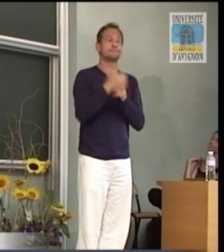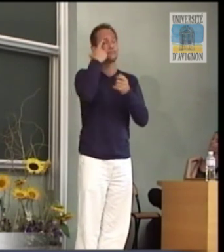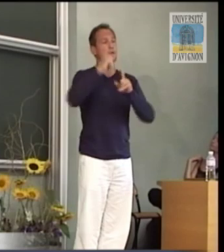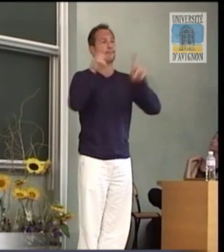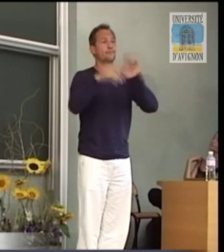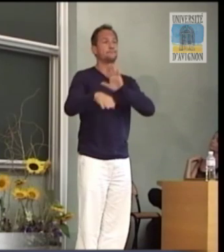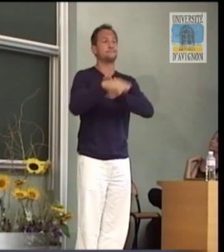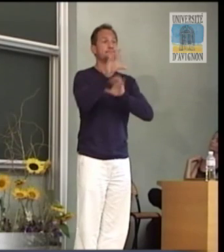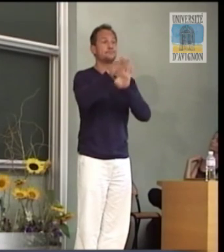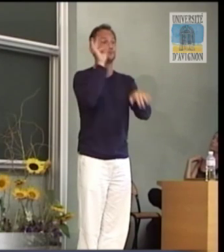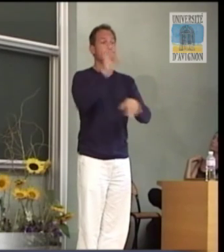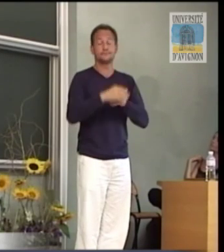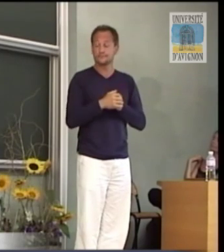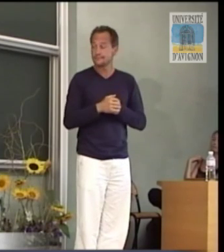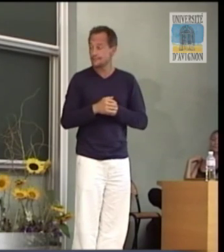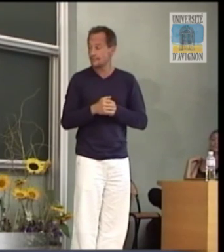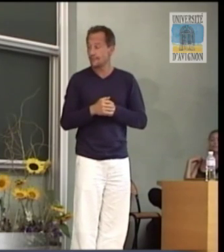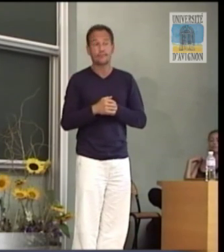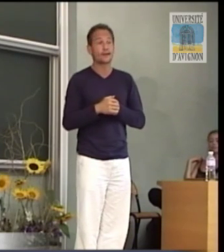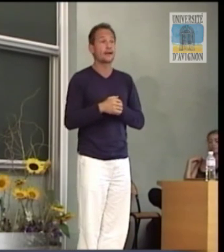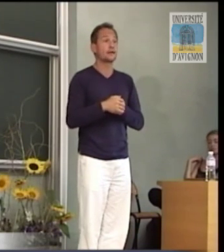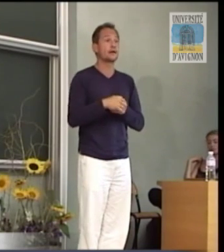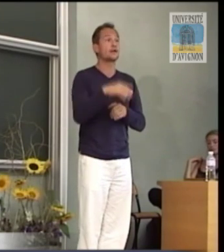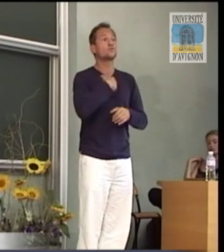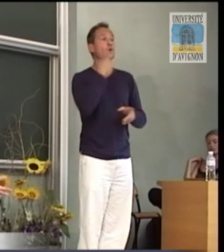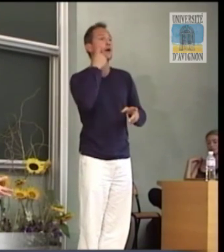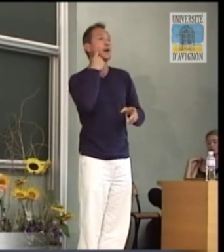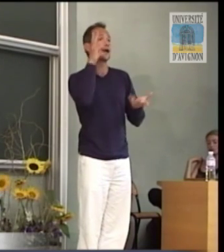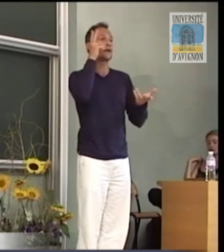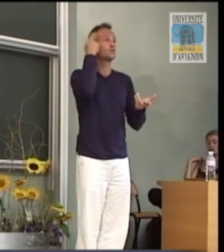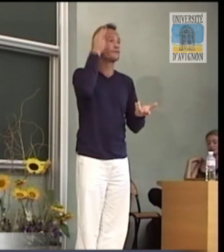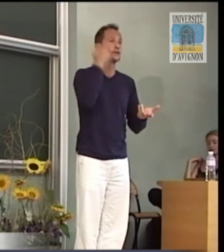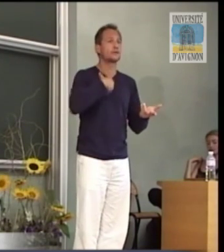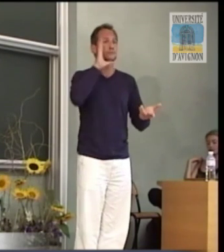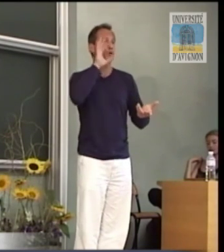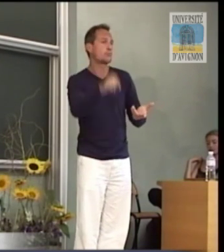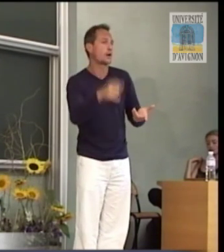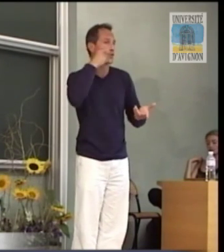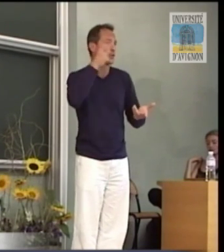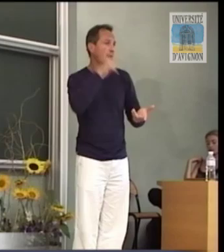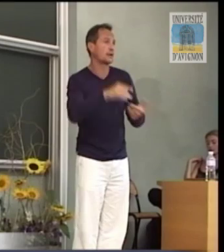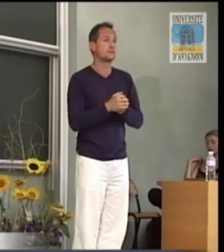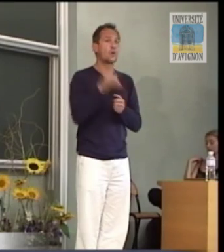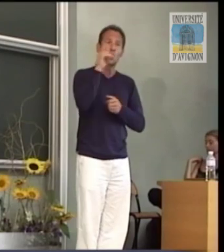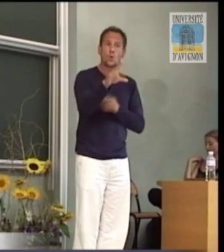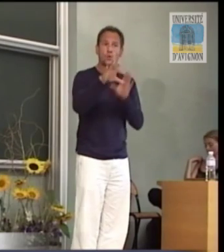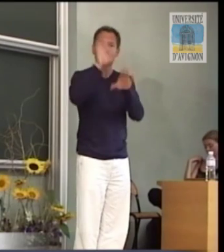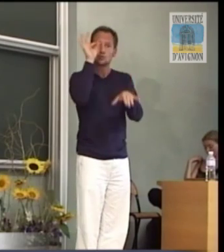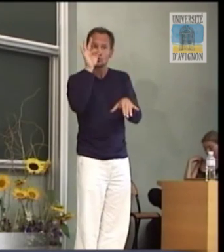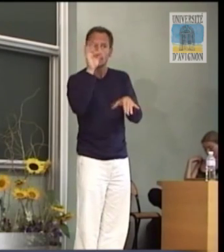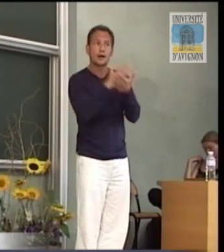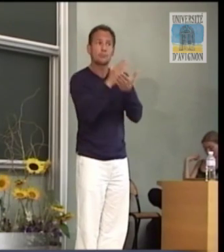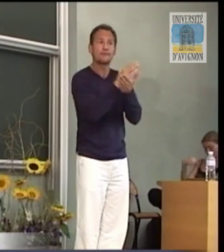différent, et on le voit même d'ailleurs pour des élèves universitaires valides sûrement, ou peut-être ont-ils fait le choix d'aller vers une